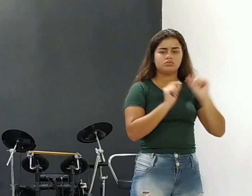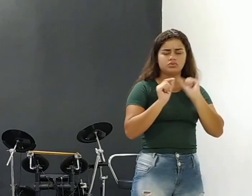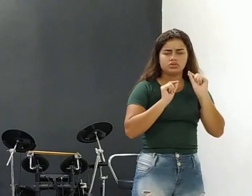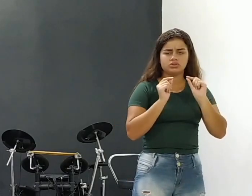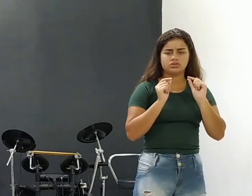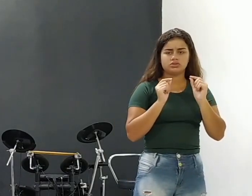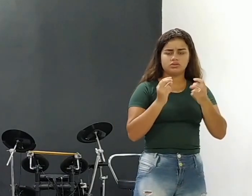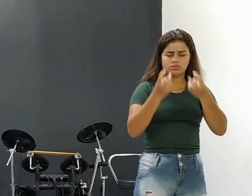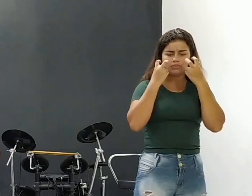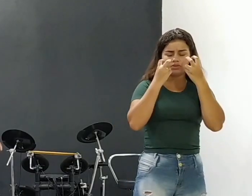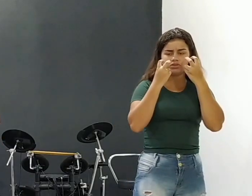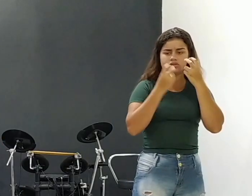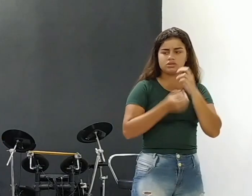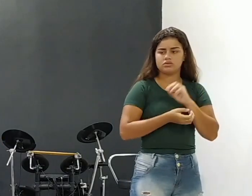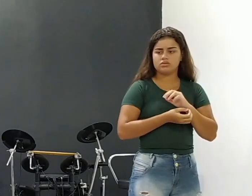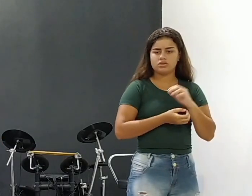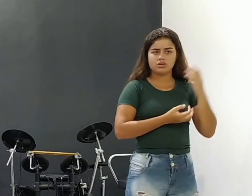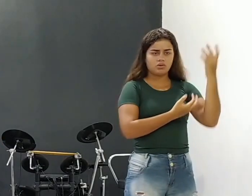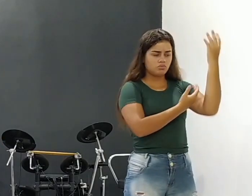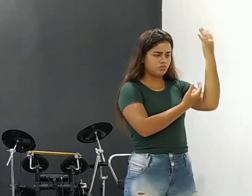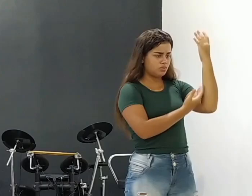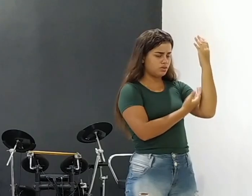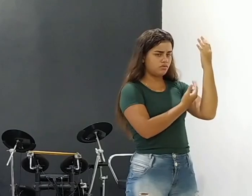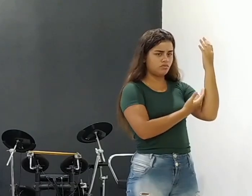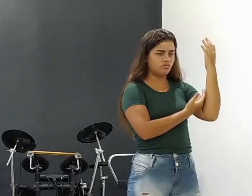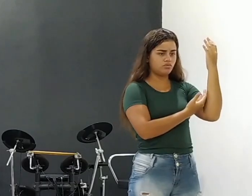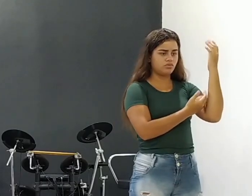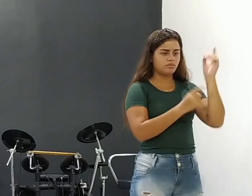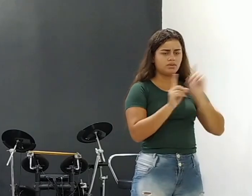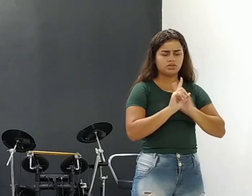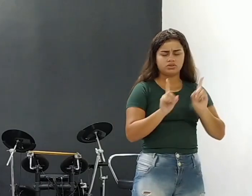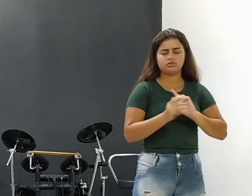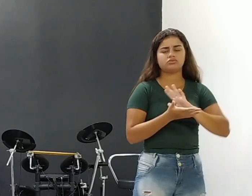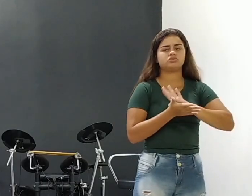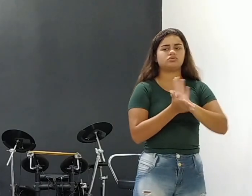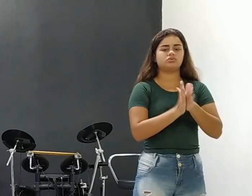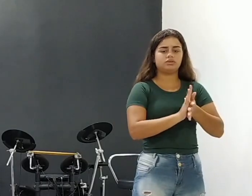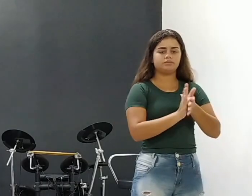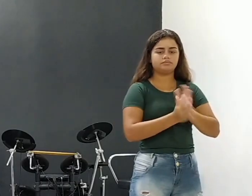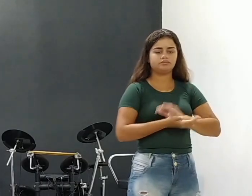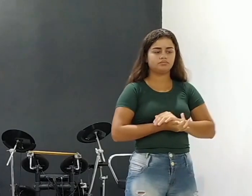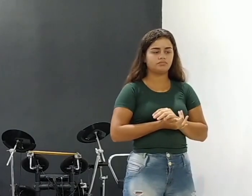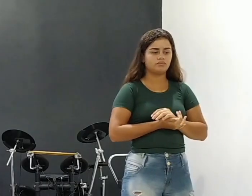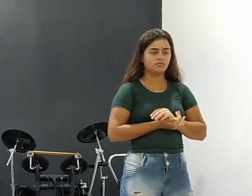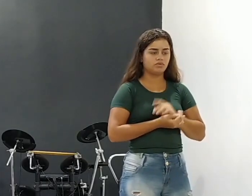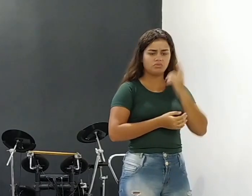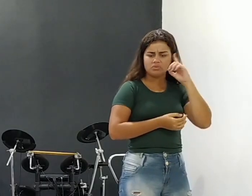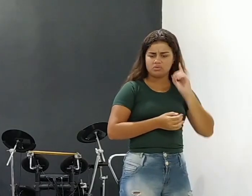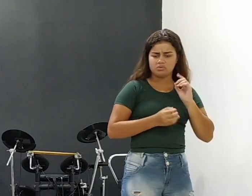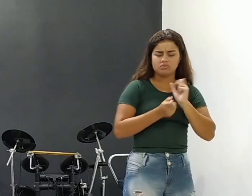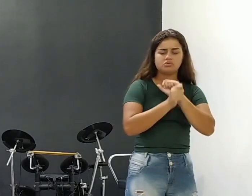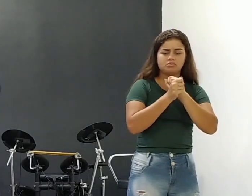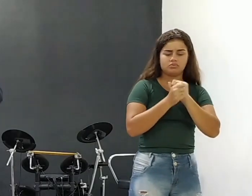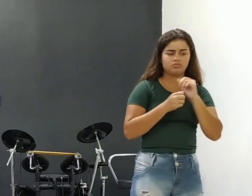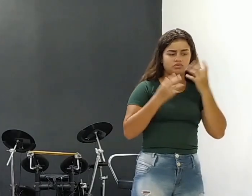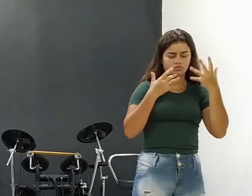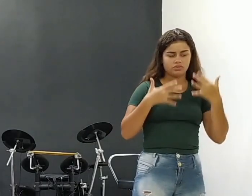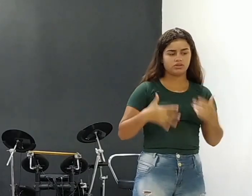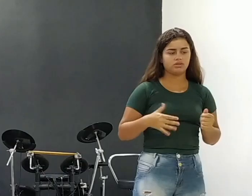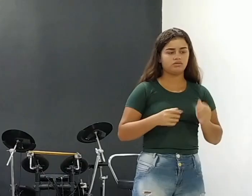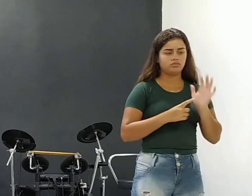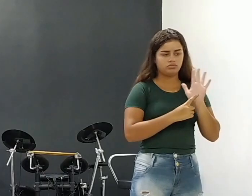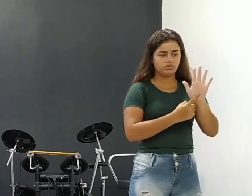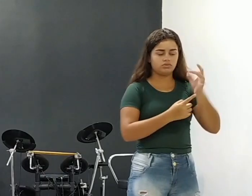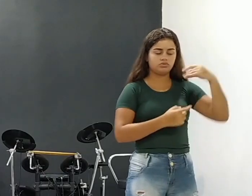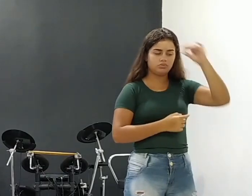de Moisés é que o arbusto pegava fogo, mas não se consumia. Irmão, eu não entendi, eu vou te explicar, eu vou revelar aquilo que o Espírito Santo